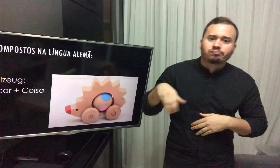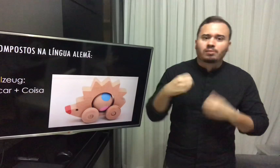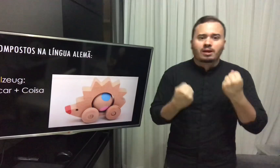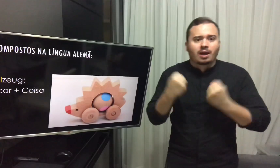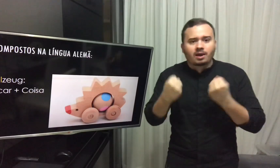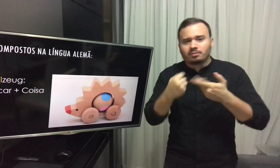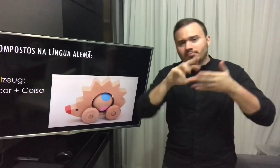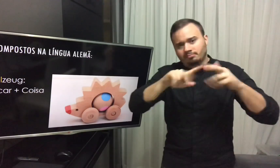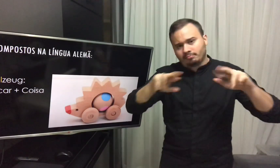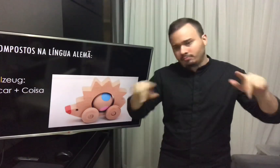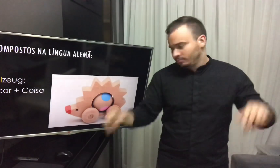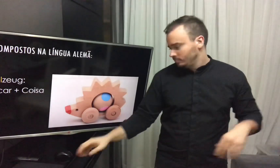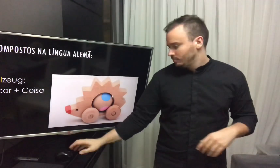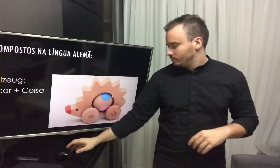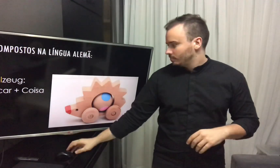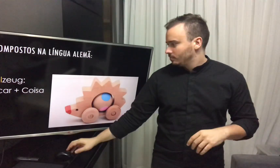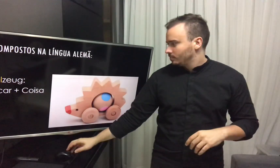um carrinho, sei lá.